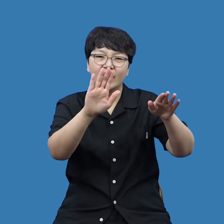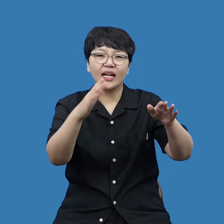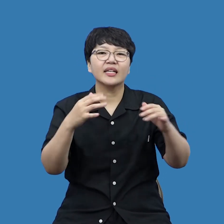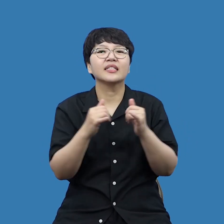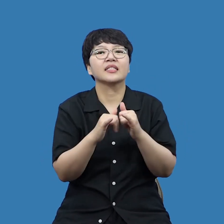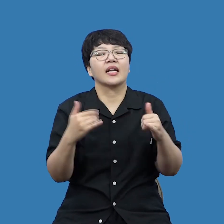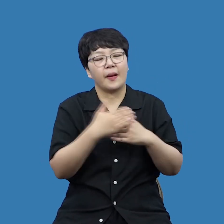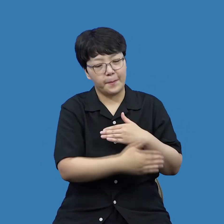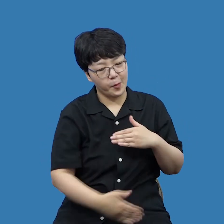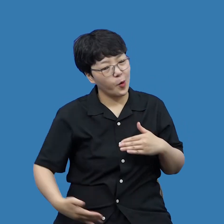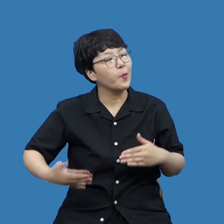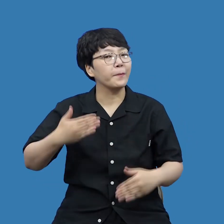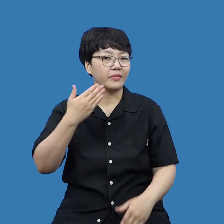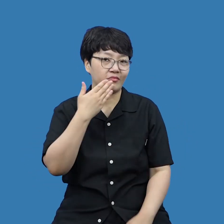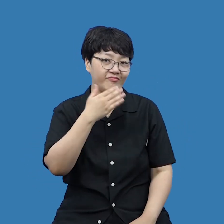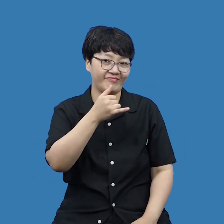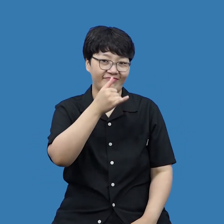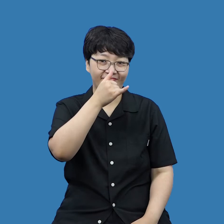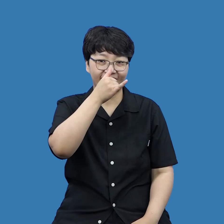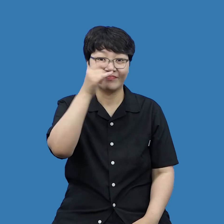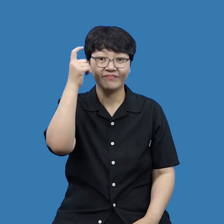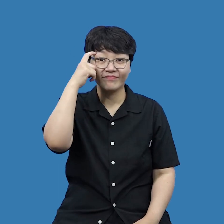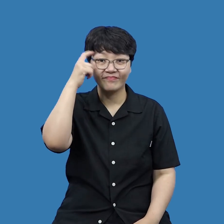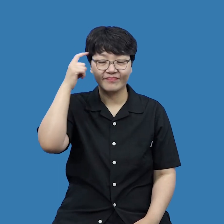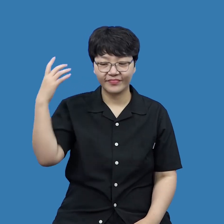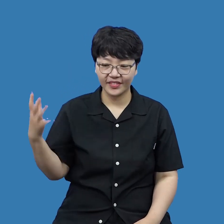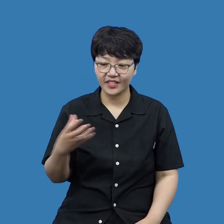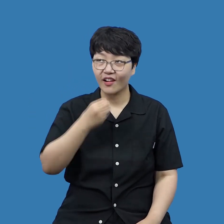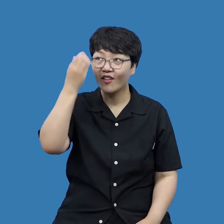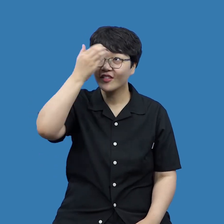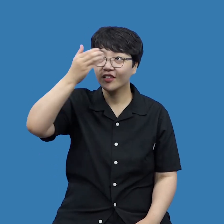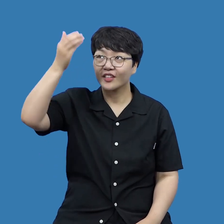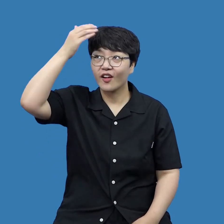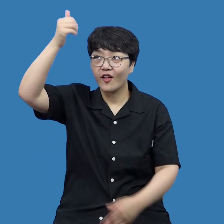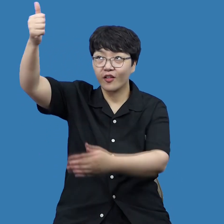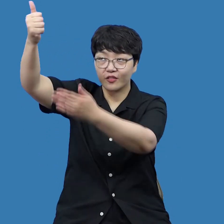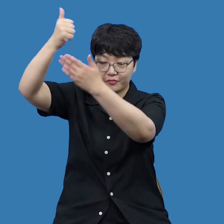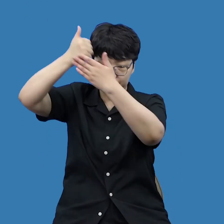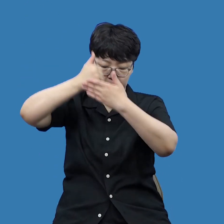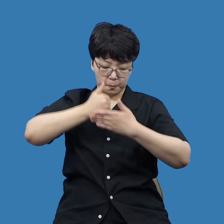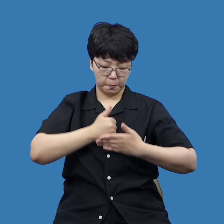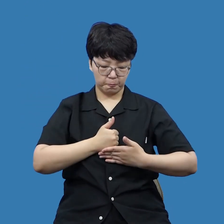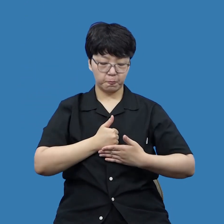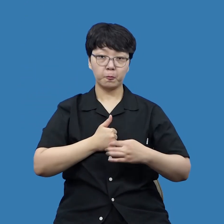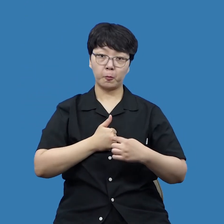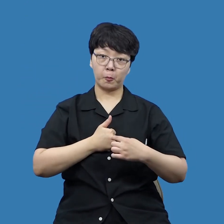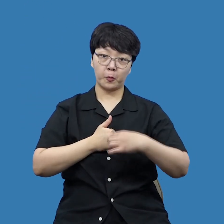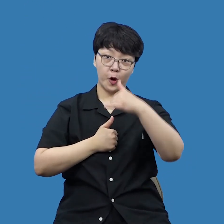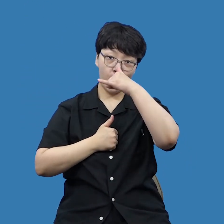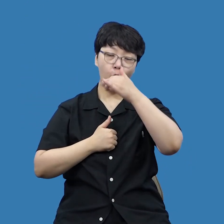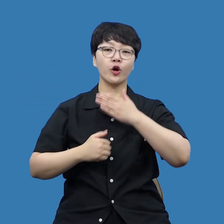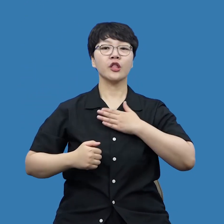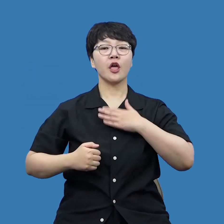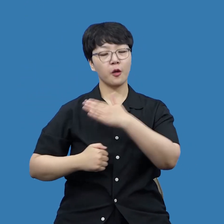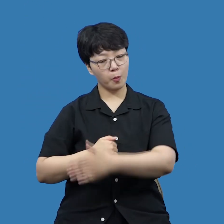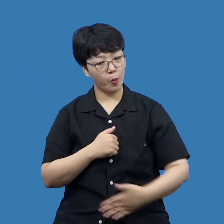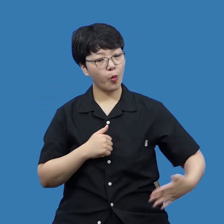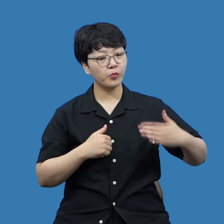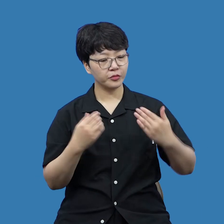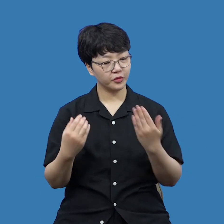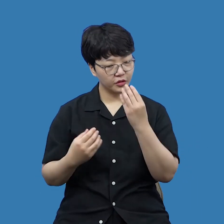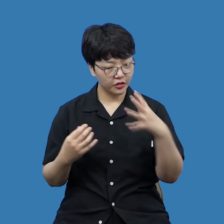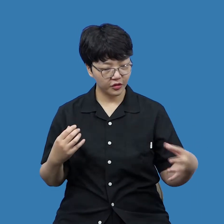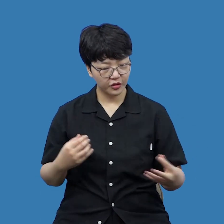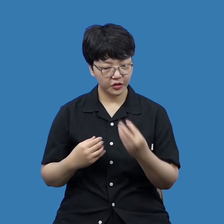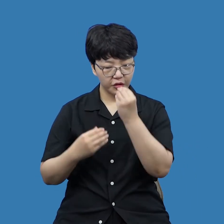자, 그리스도의 영이신 성령을 모시고 있는 한 사람 한 사람 개개인 그리스도인들의 몸이 너희의 몸이 성전이다